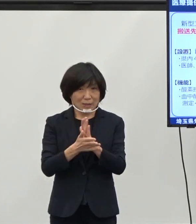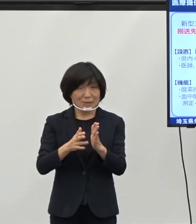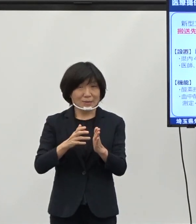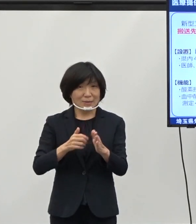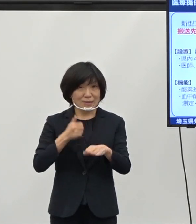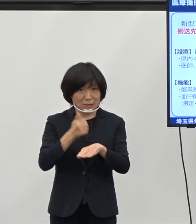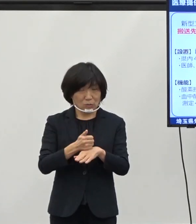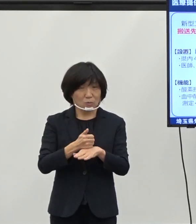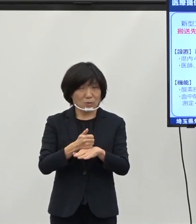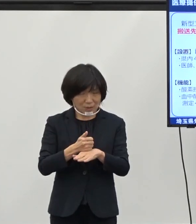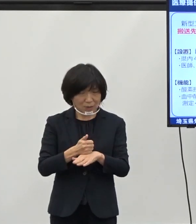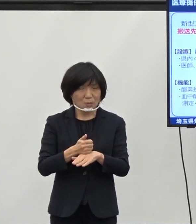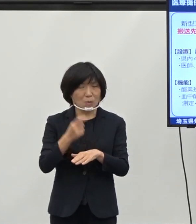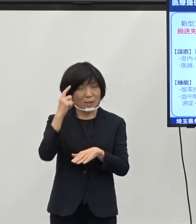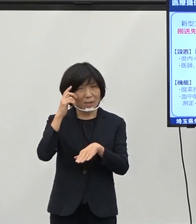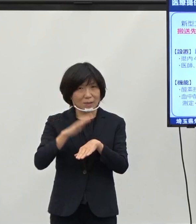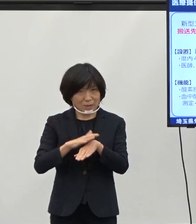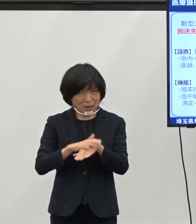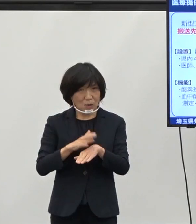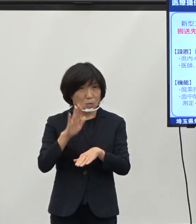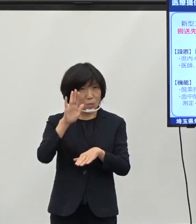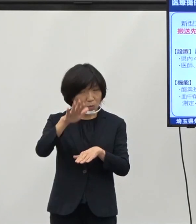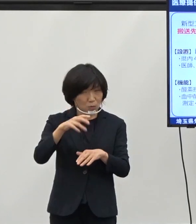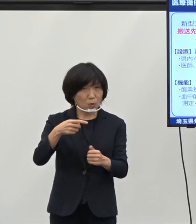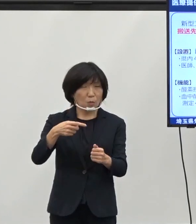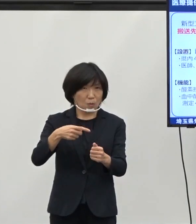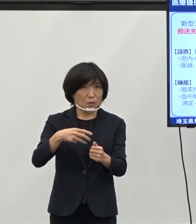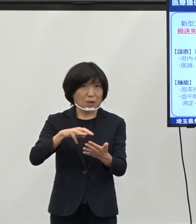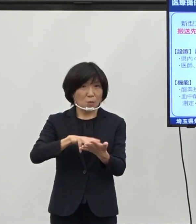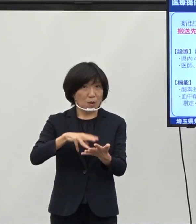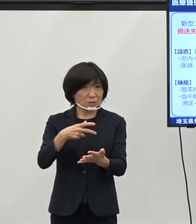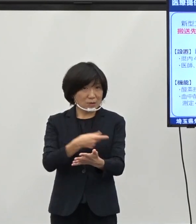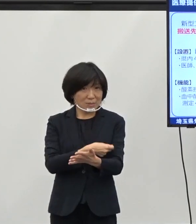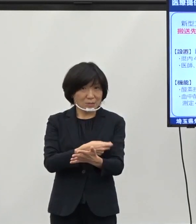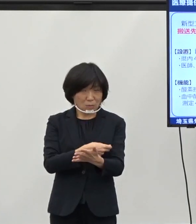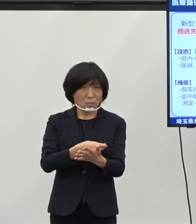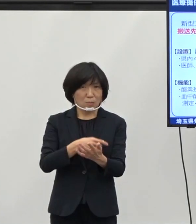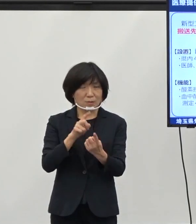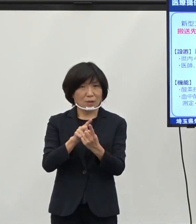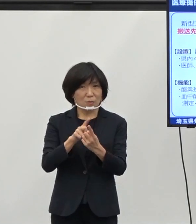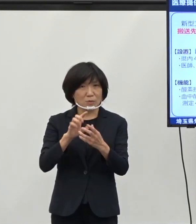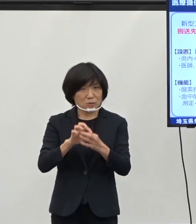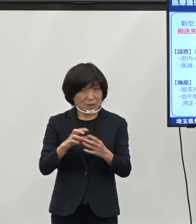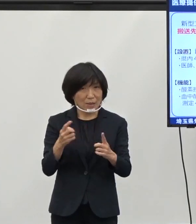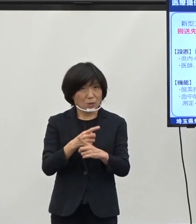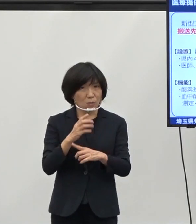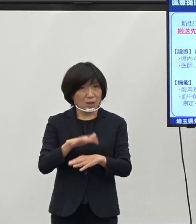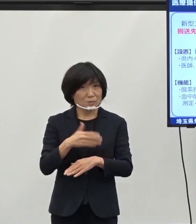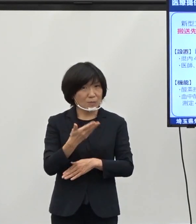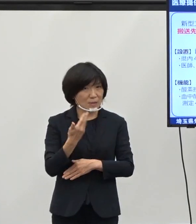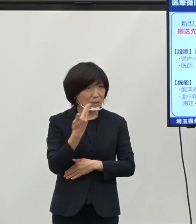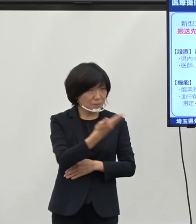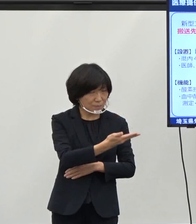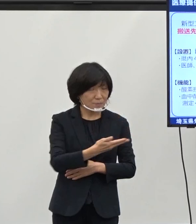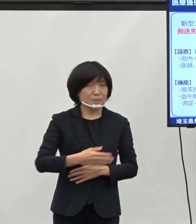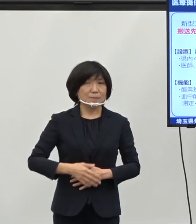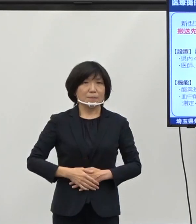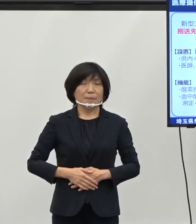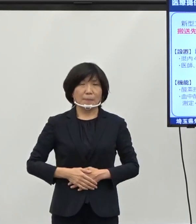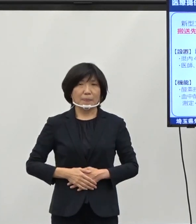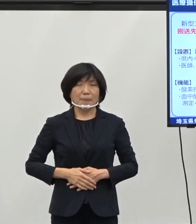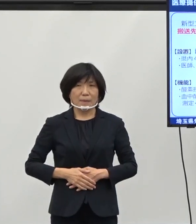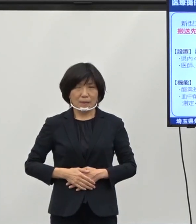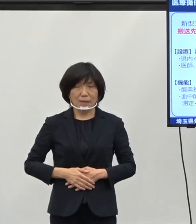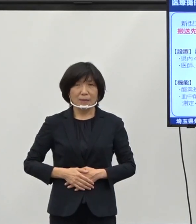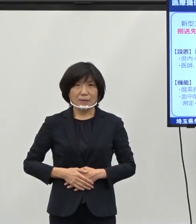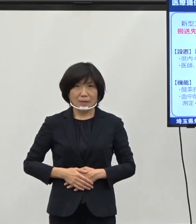とですね、今後 の接種計画について何か影響があるのか、県の対応について教えていただけますでしょうか。 まず先にすみません、事実関係だ